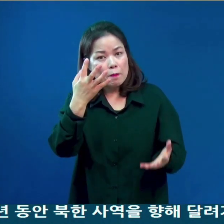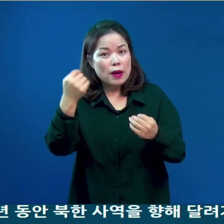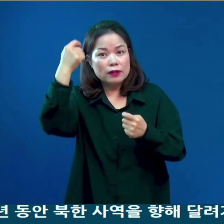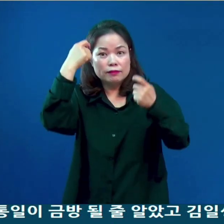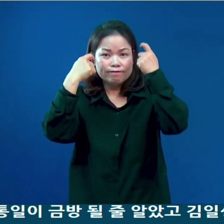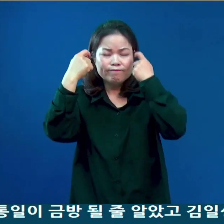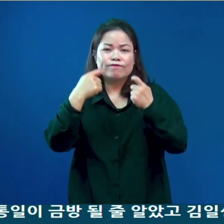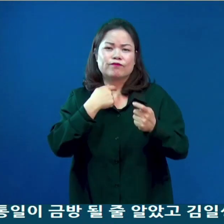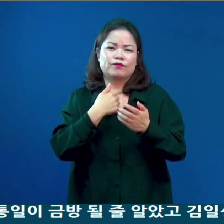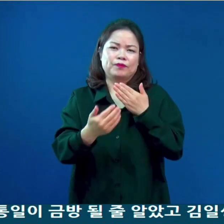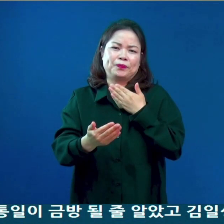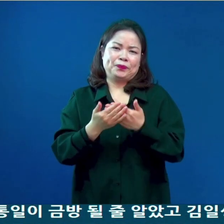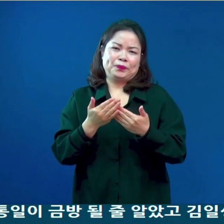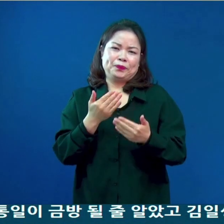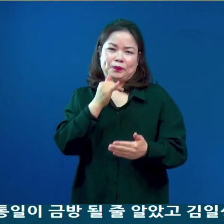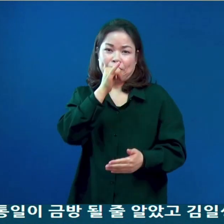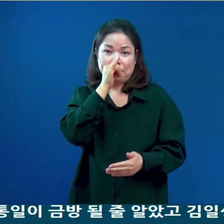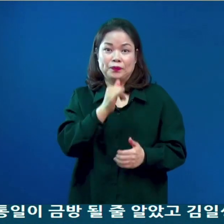느낍니다.